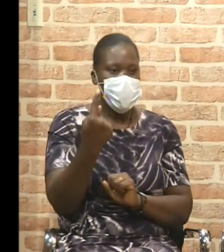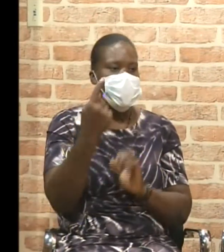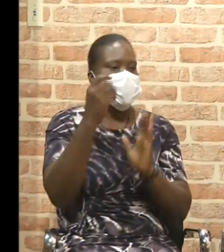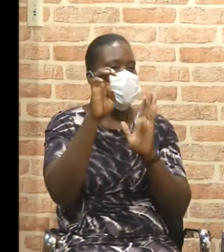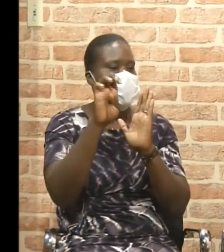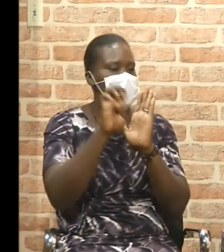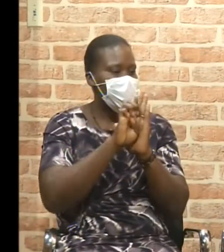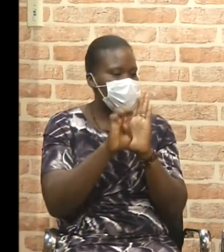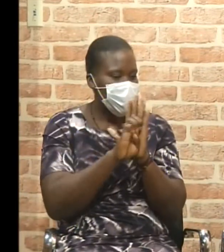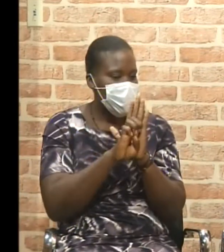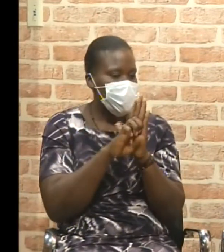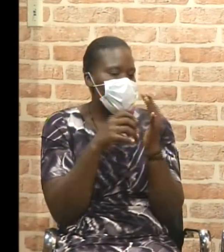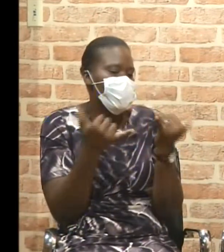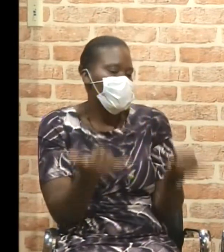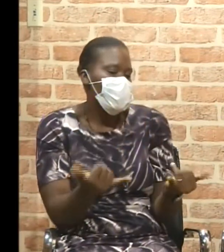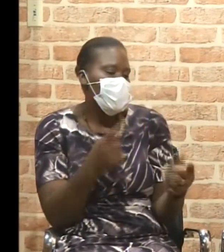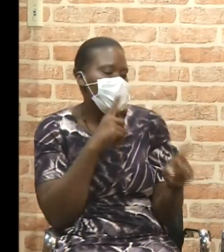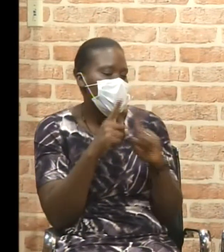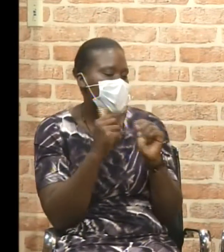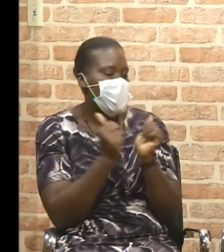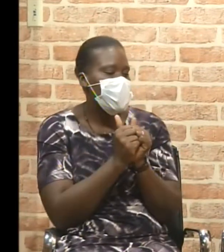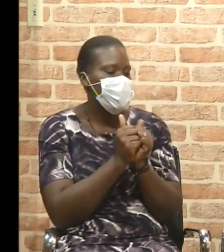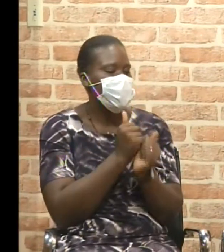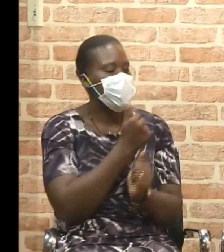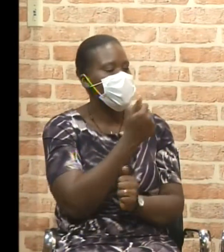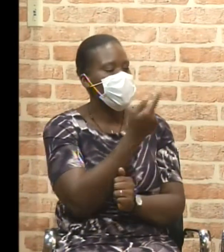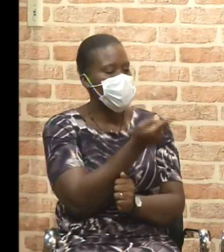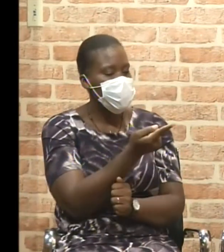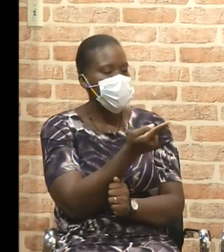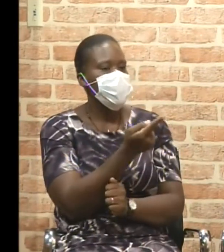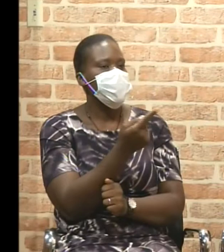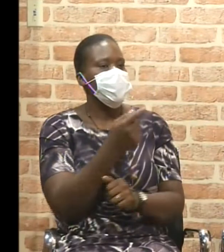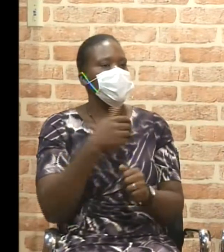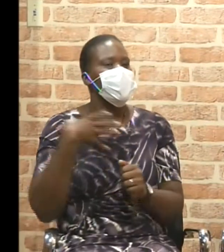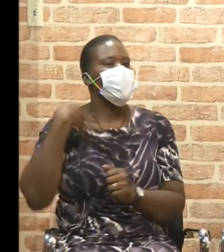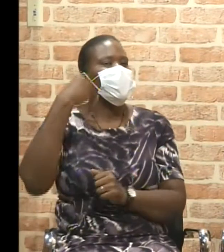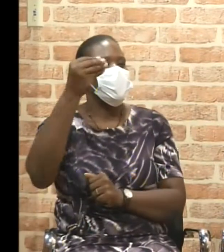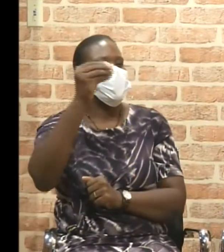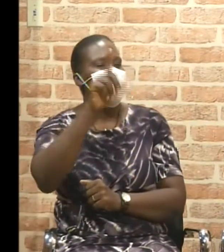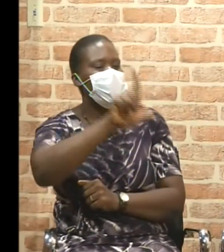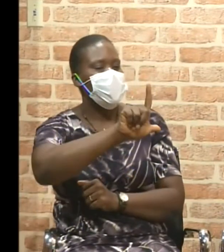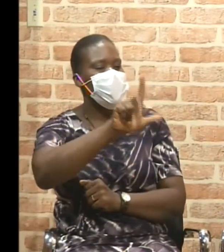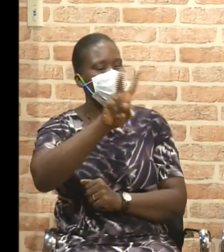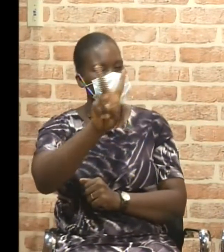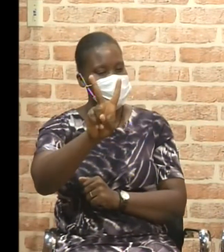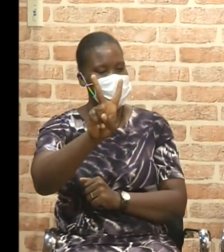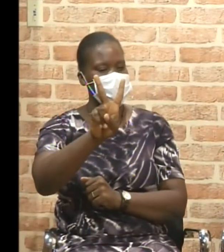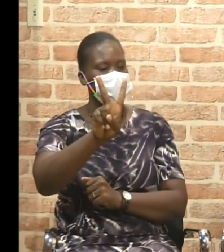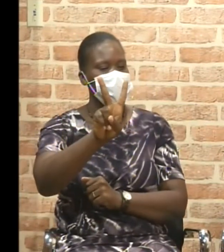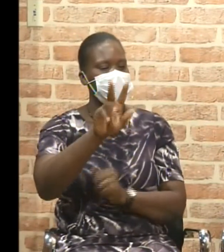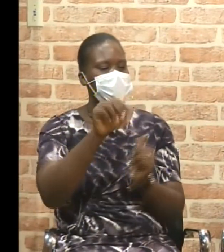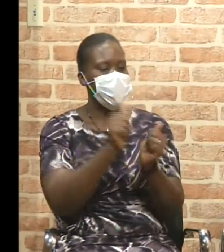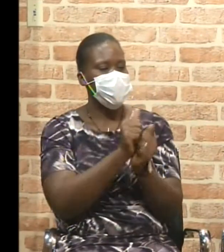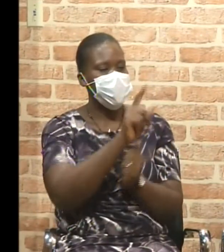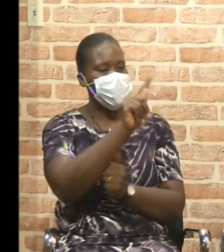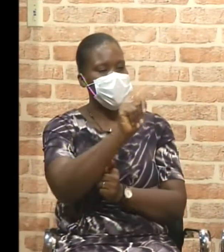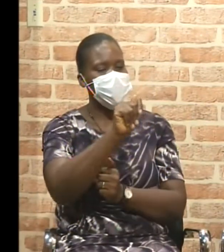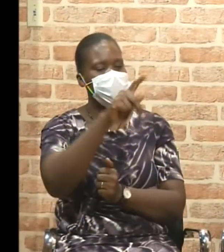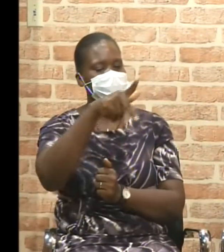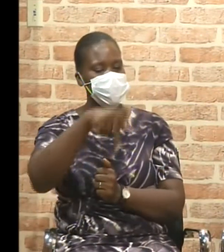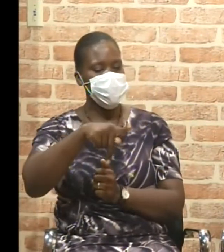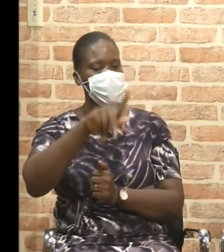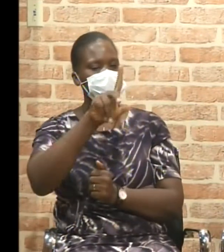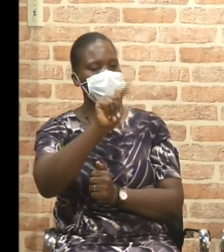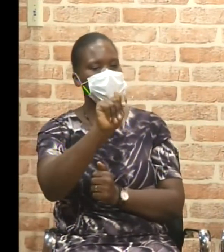là, actuellement, ma parole voilà, si vous allez l'évêque, nous toujours qu'on parlait de lui déjà avec TPTC et nous remercions le